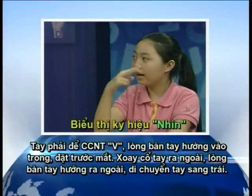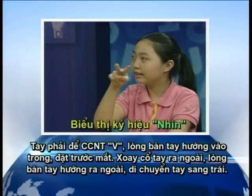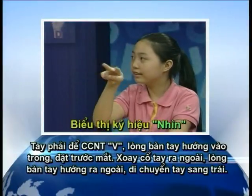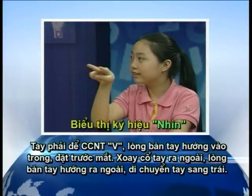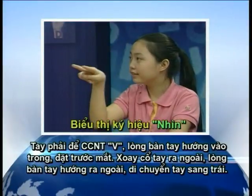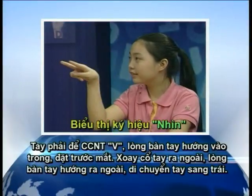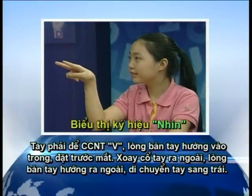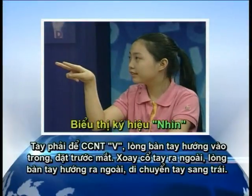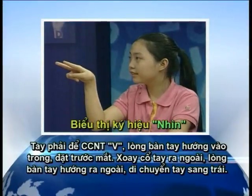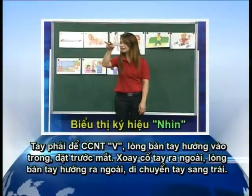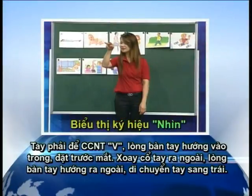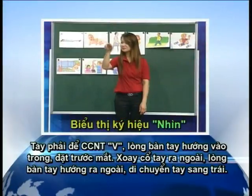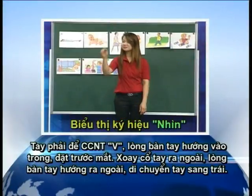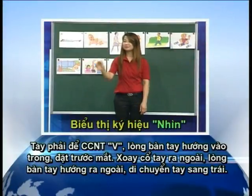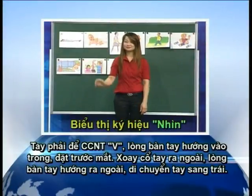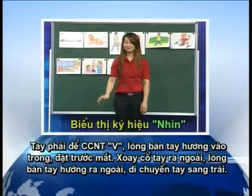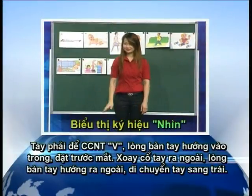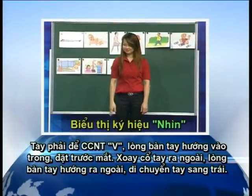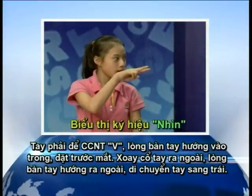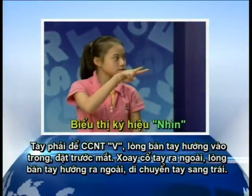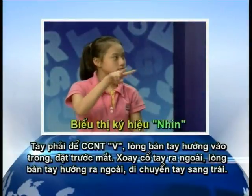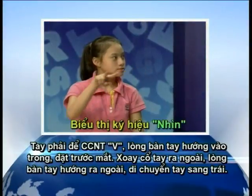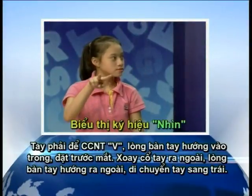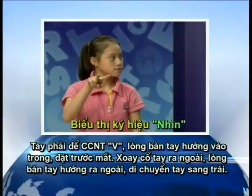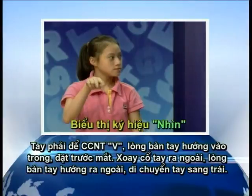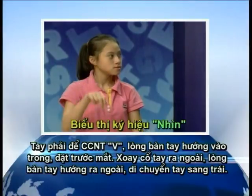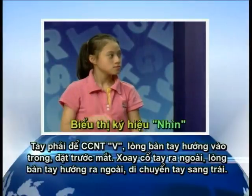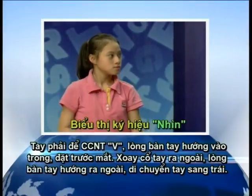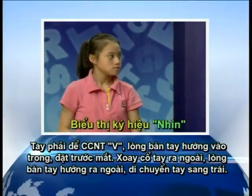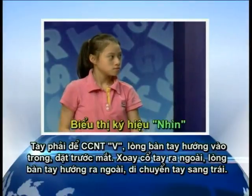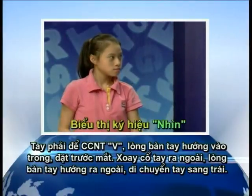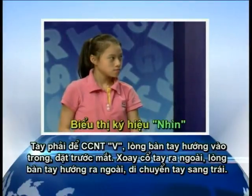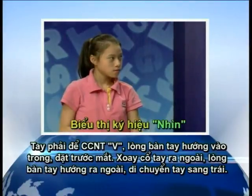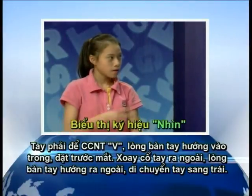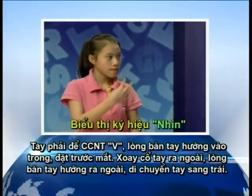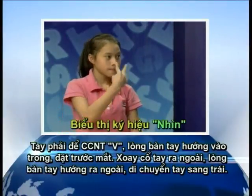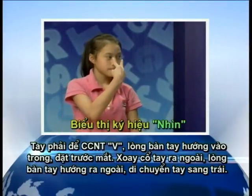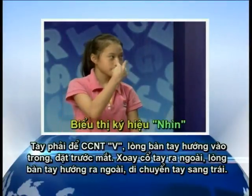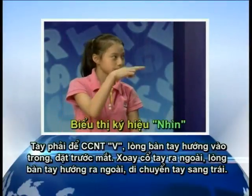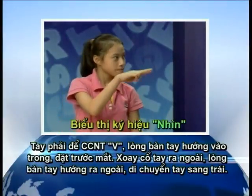Đặt trước mắt Xoay cổ tay ra ngoài Lòng bàn tay hướng ra ngoài Di chuyển tay sang trái